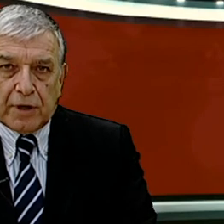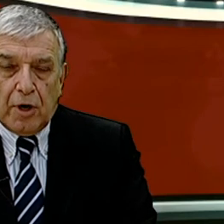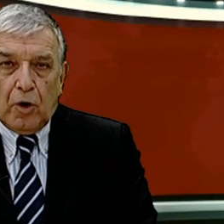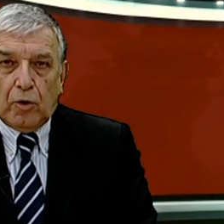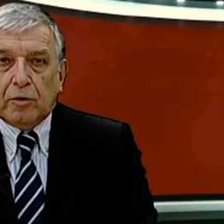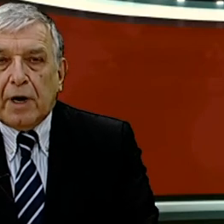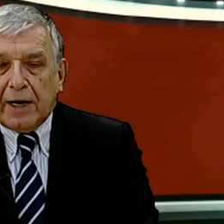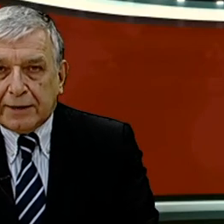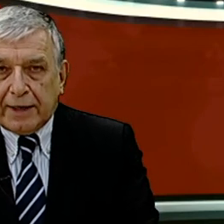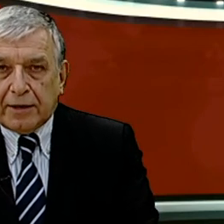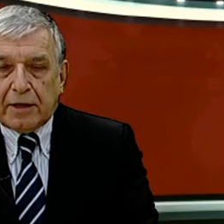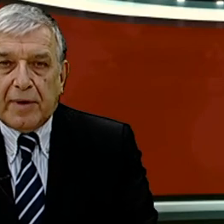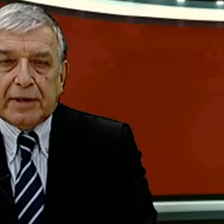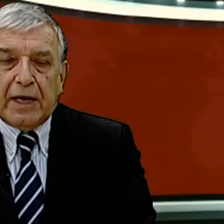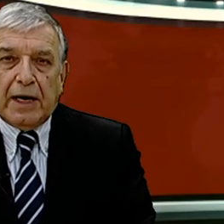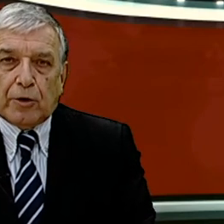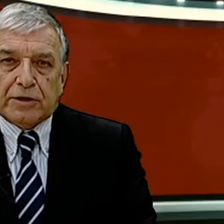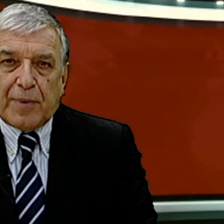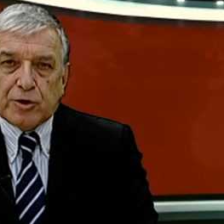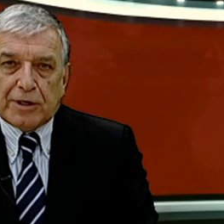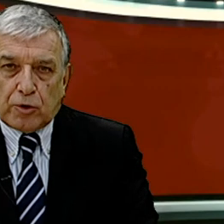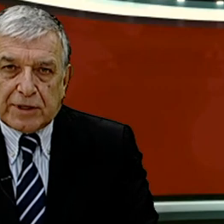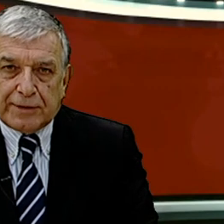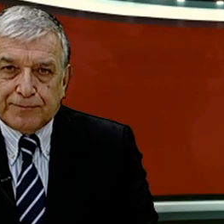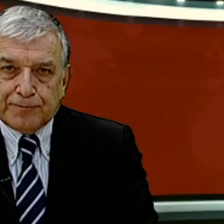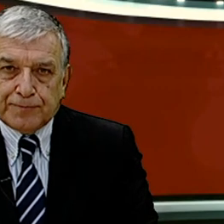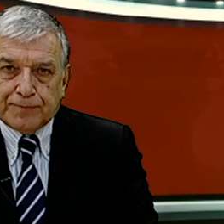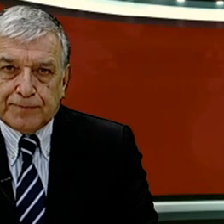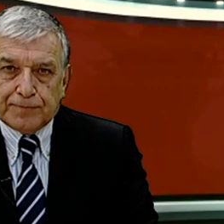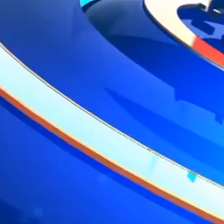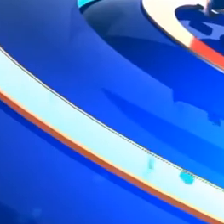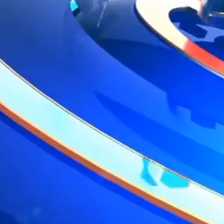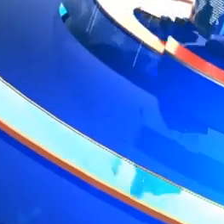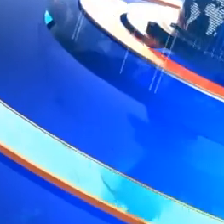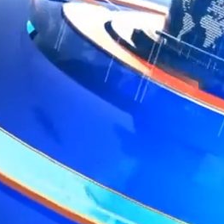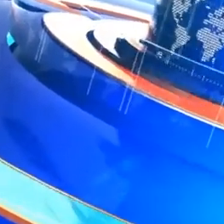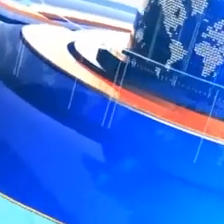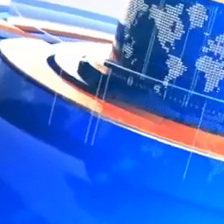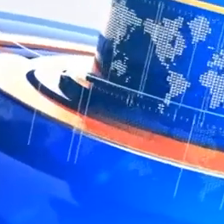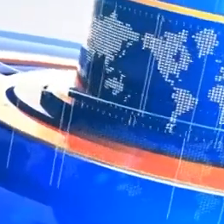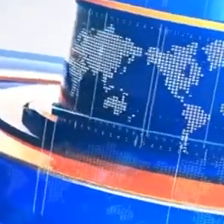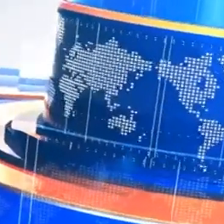www.caffetv24.it o andare direttamente alla nostra pagina social.